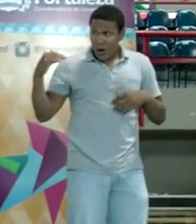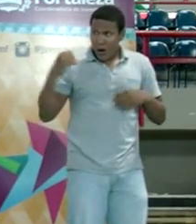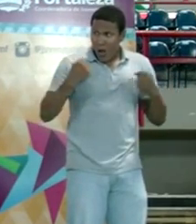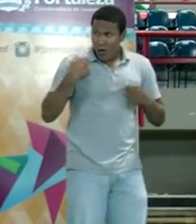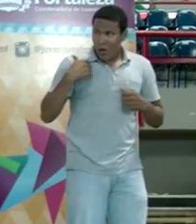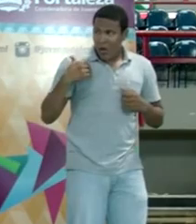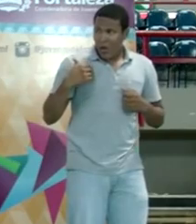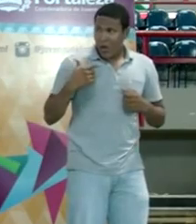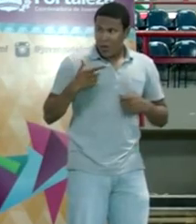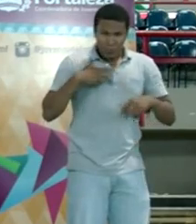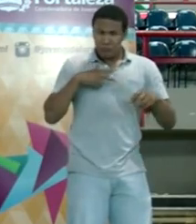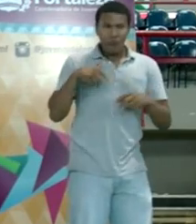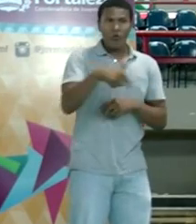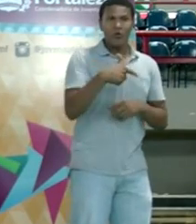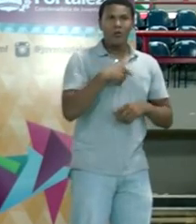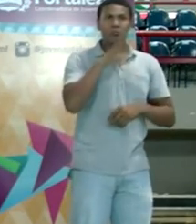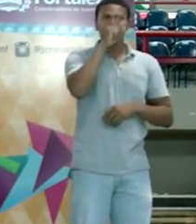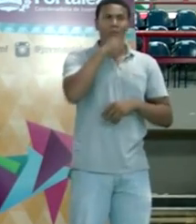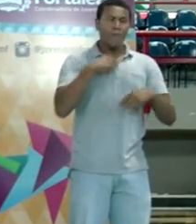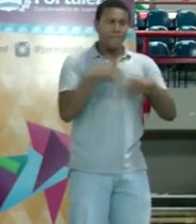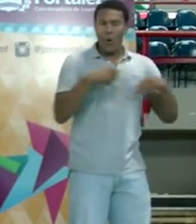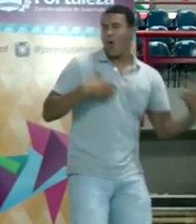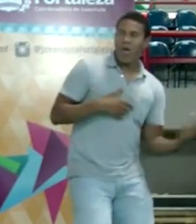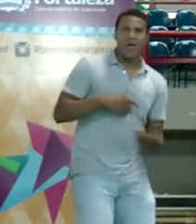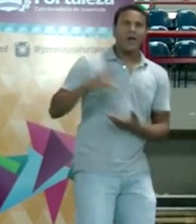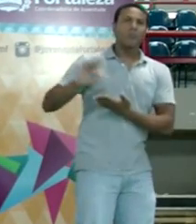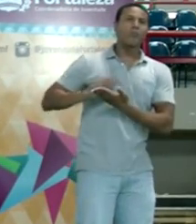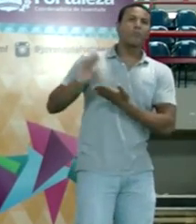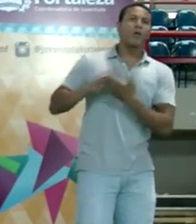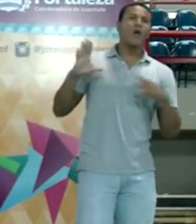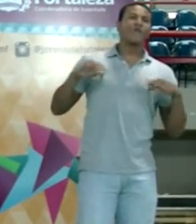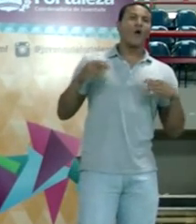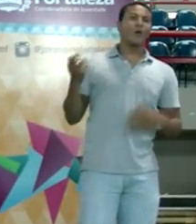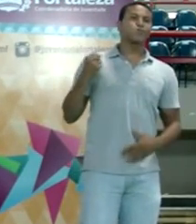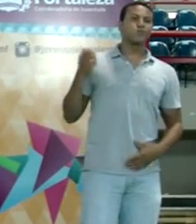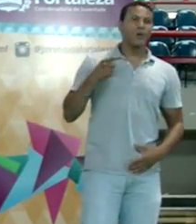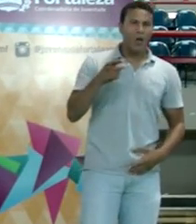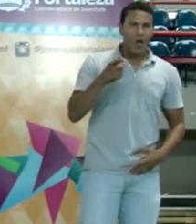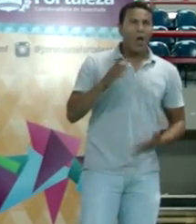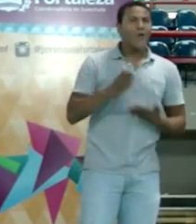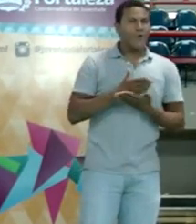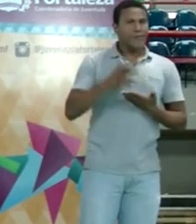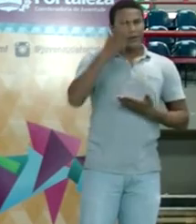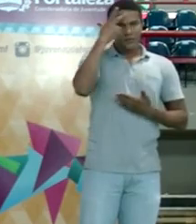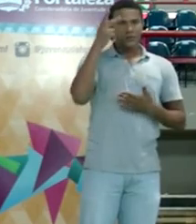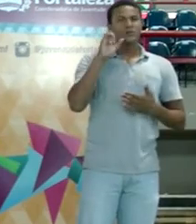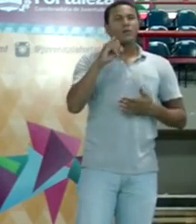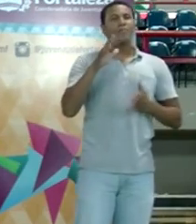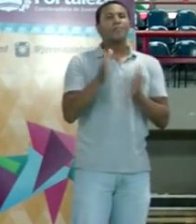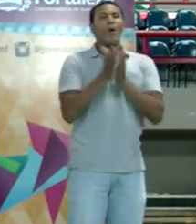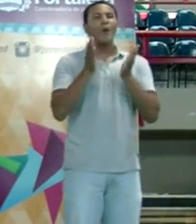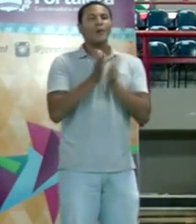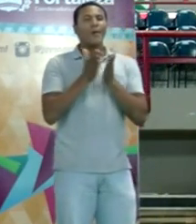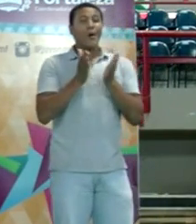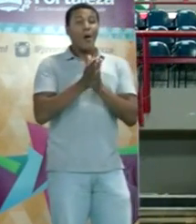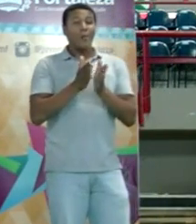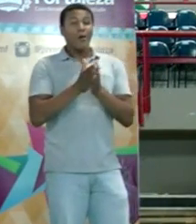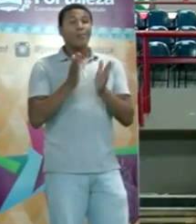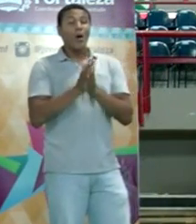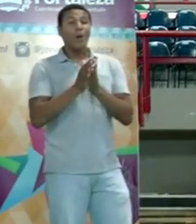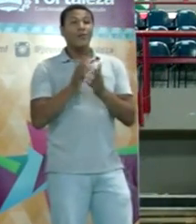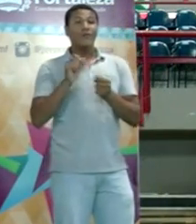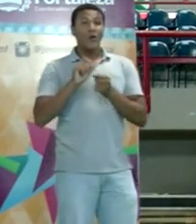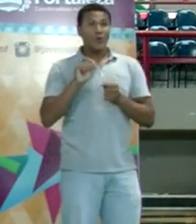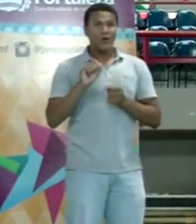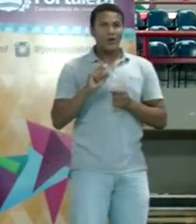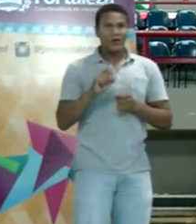eu atropelar uma pessoa, eu vou ter que pagar sustento para ela pro resto da vida, não é isso? Pois bem, uma pessoa pobre, o que ela faz? Espera o primeiro carro